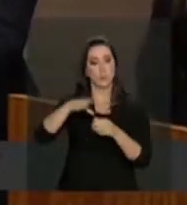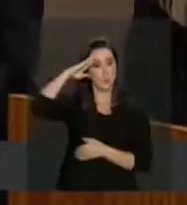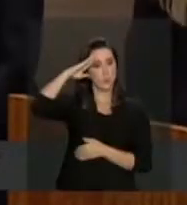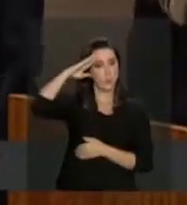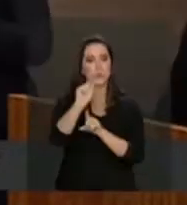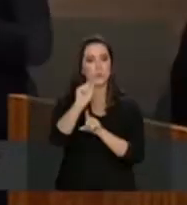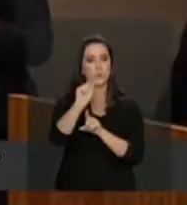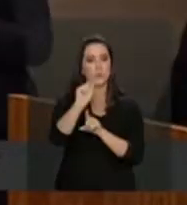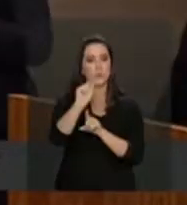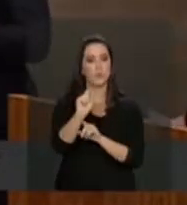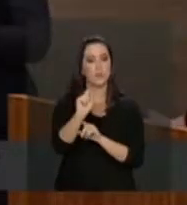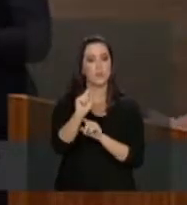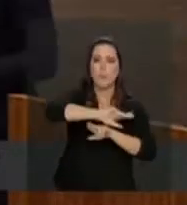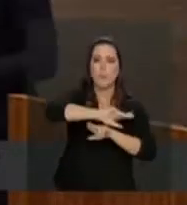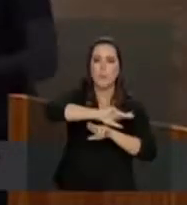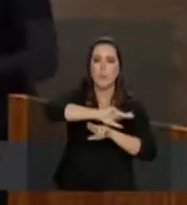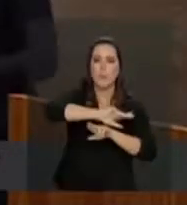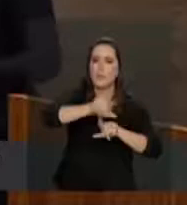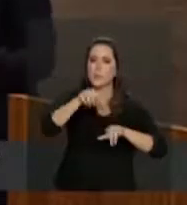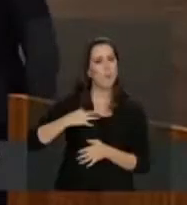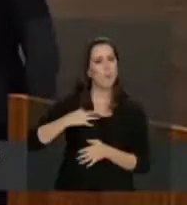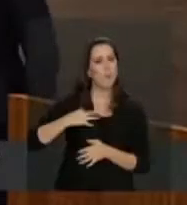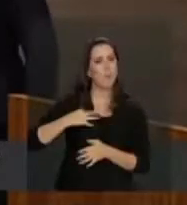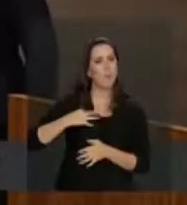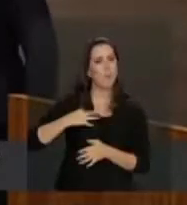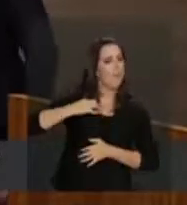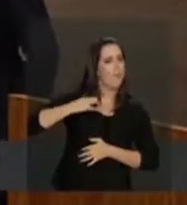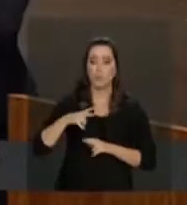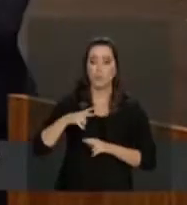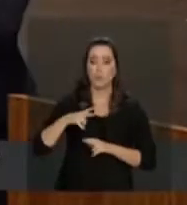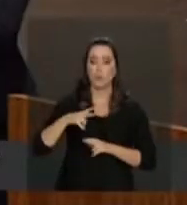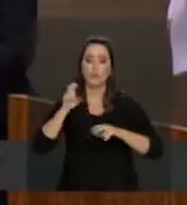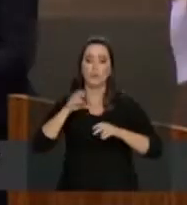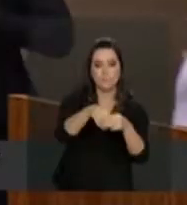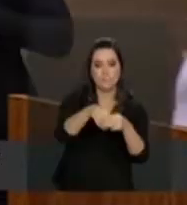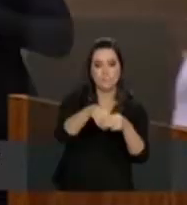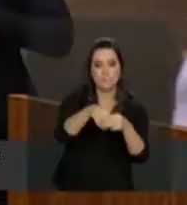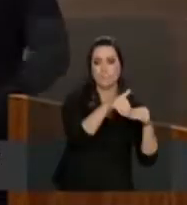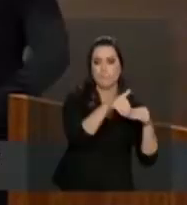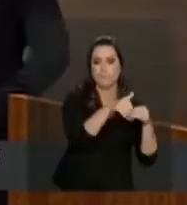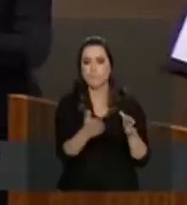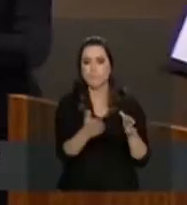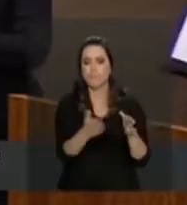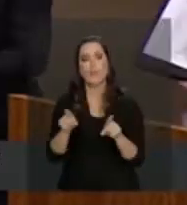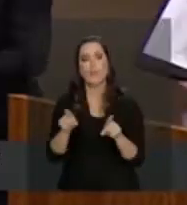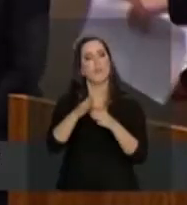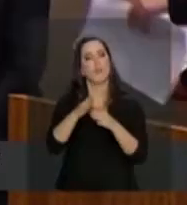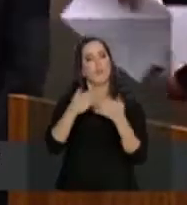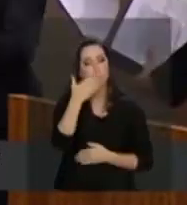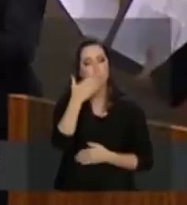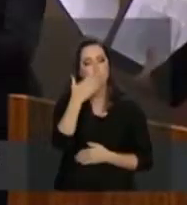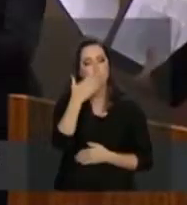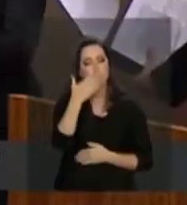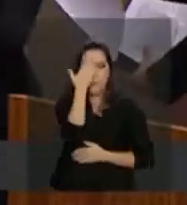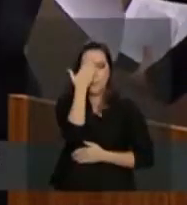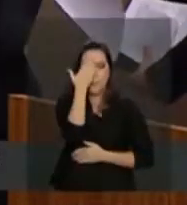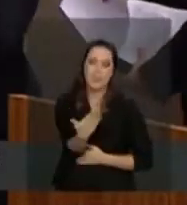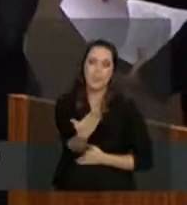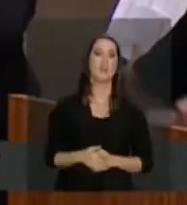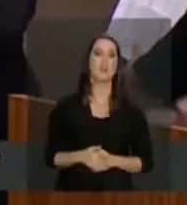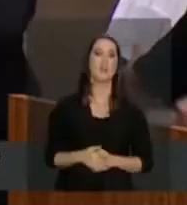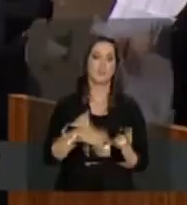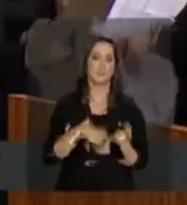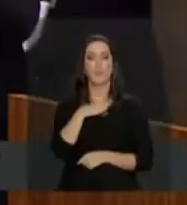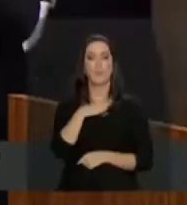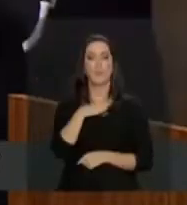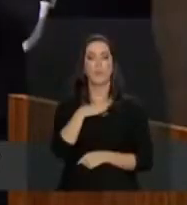do Serviço Exterior Brasileiro, mesários, voluntários e tantos outros cidadãos que participaram das eleições, expresso meu muito obrigado e